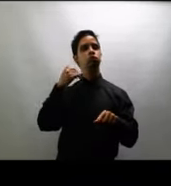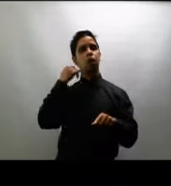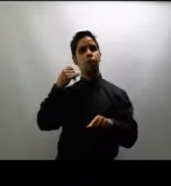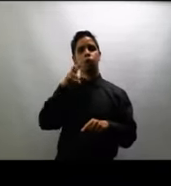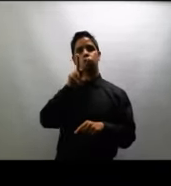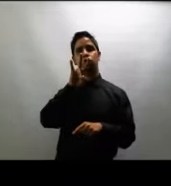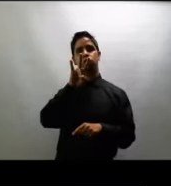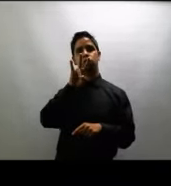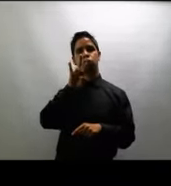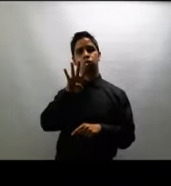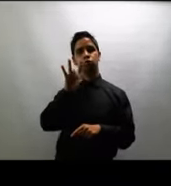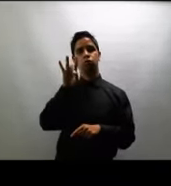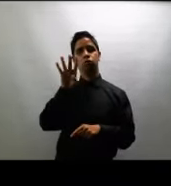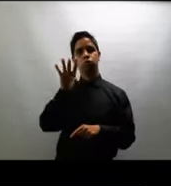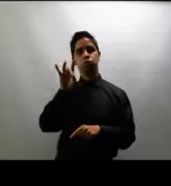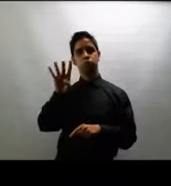al